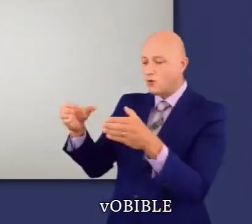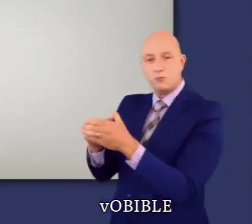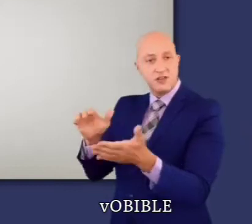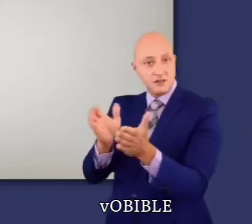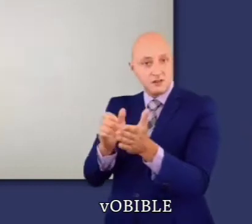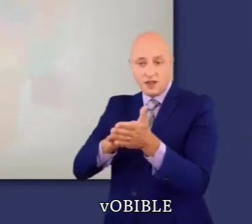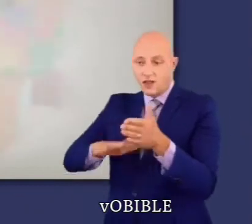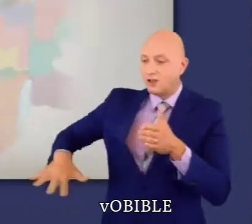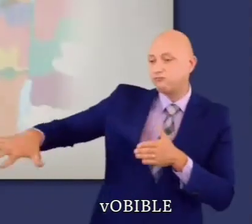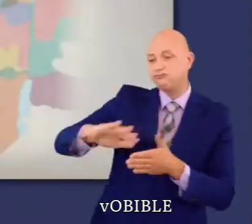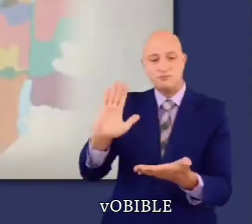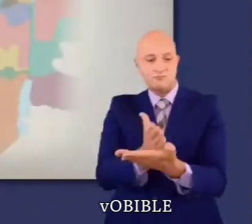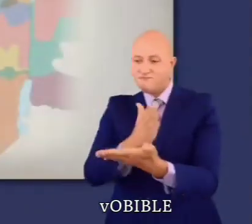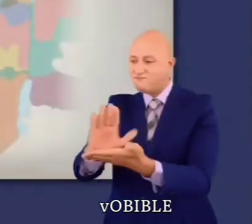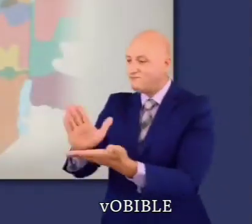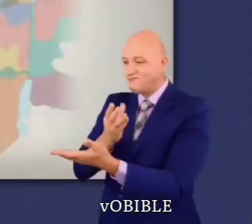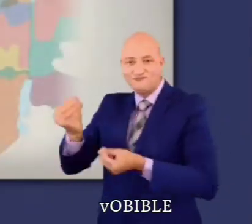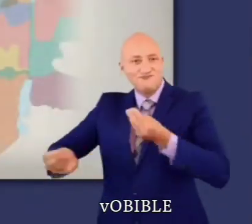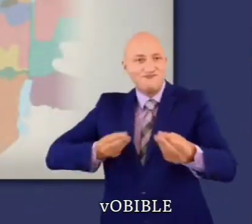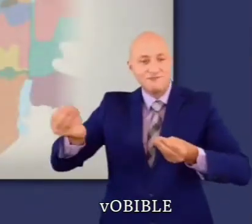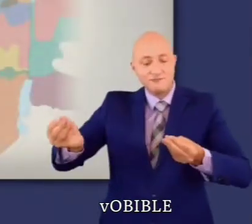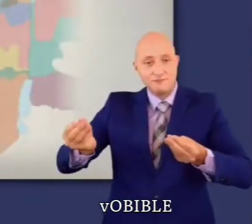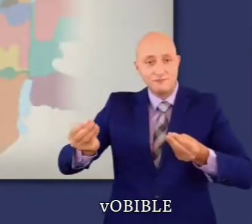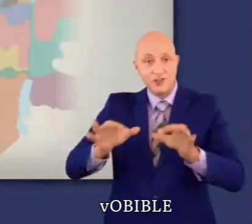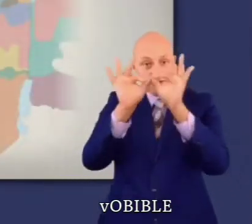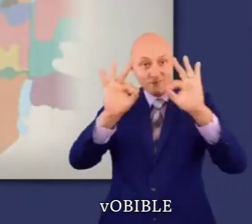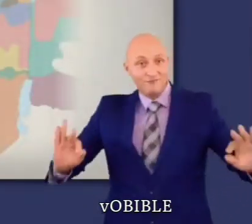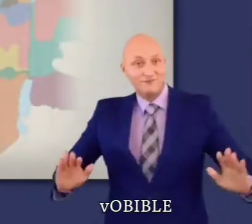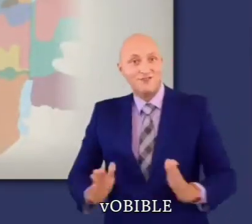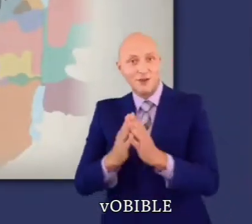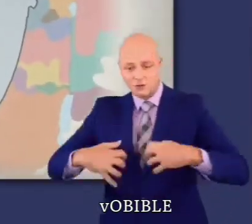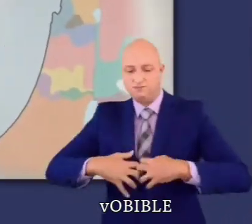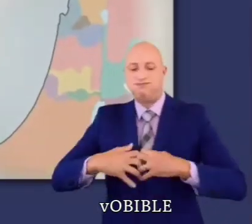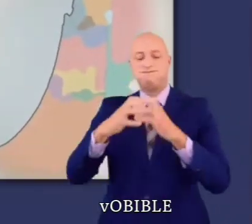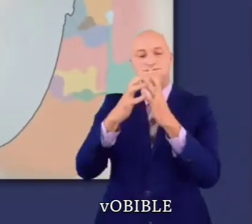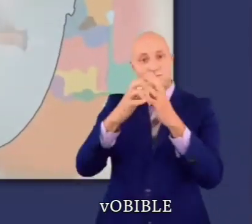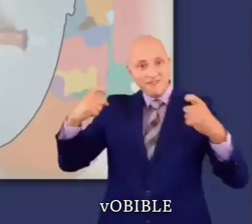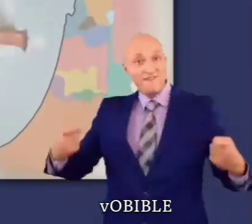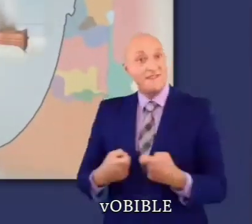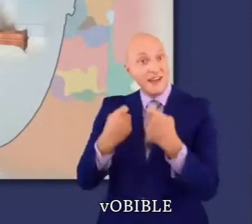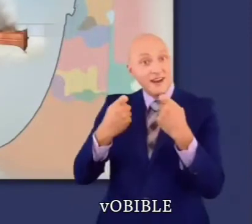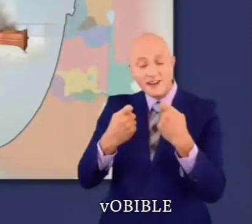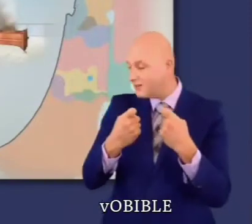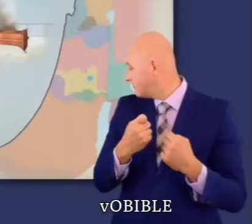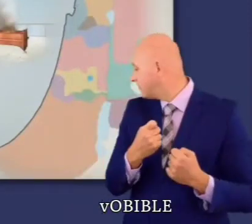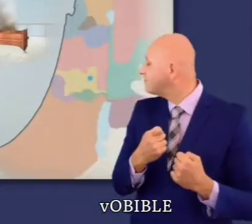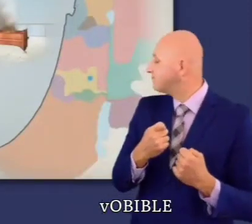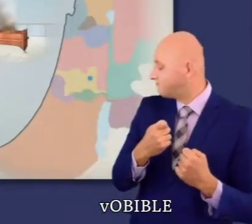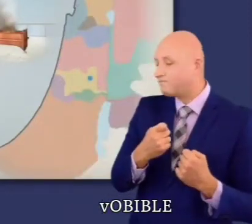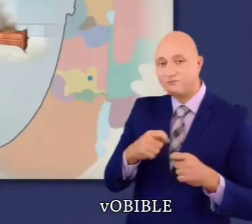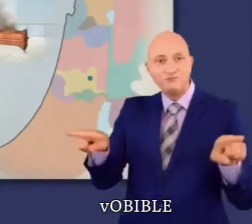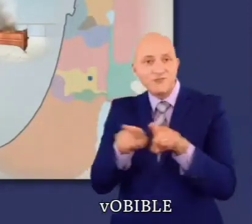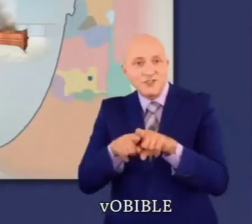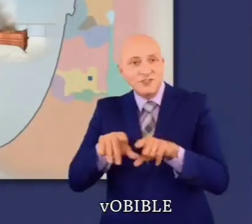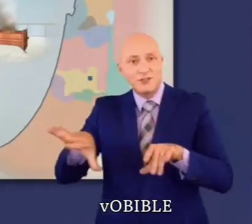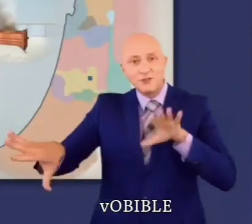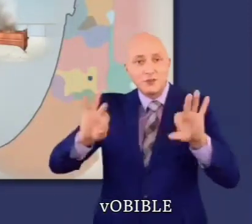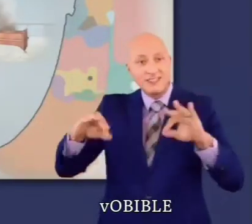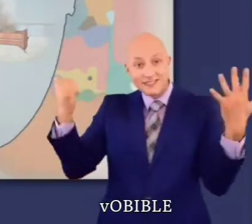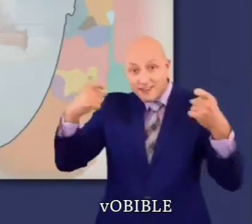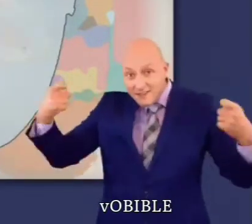et Josué épargne leur vie. Les chapitres 10 à 12 racontent plusieurs victoires que Dieu a données à